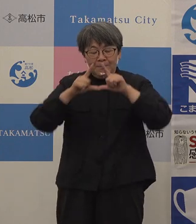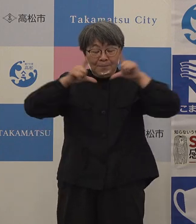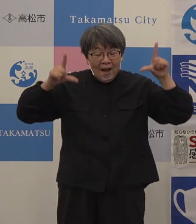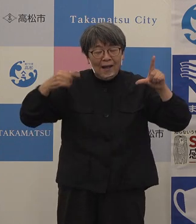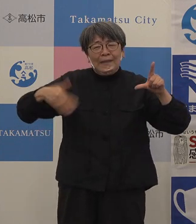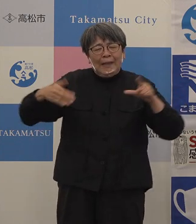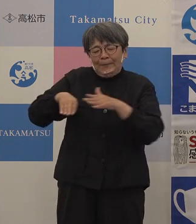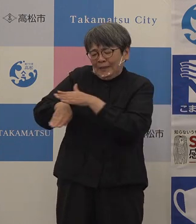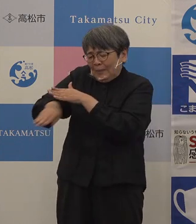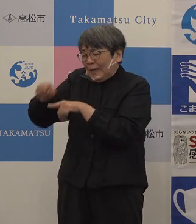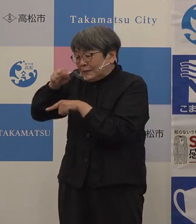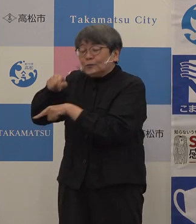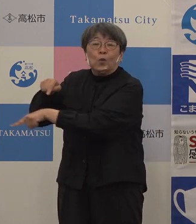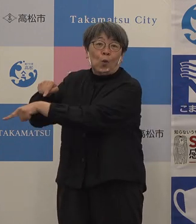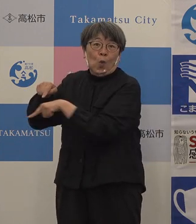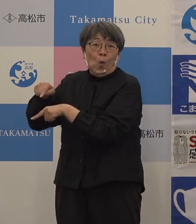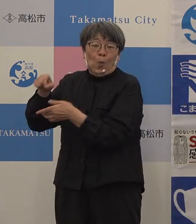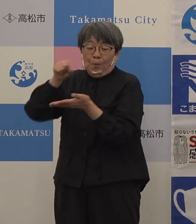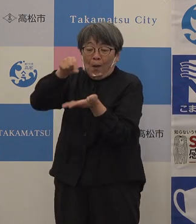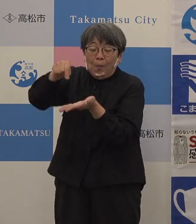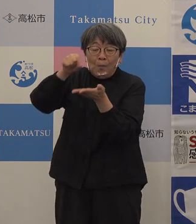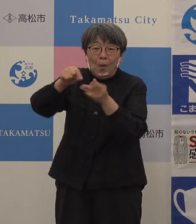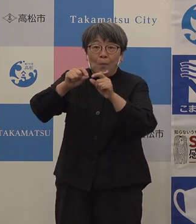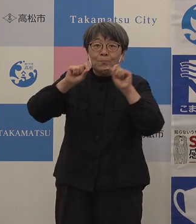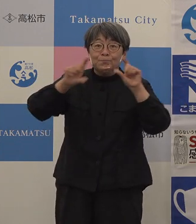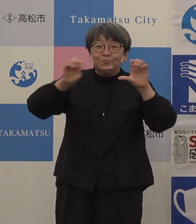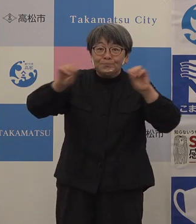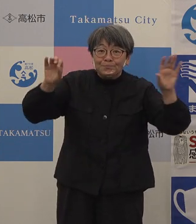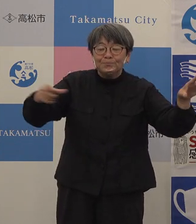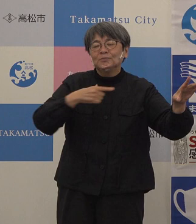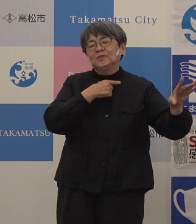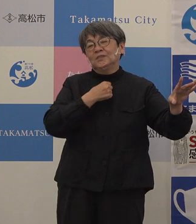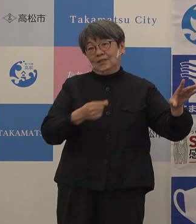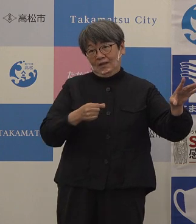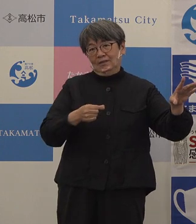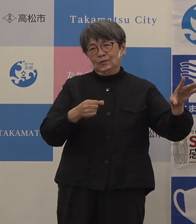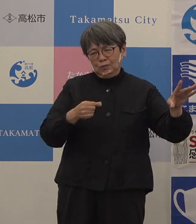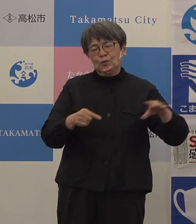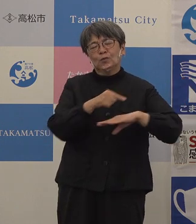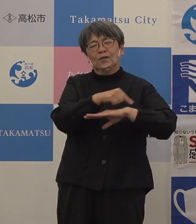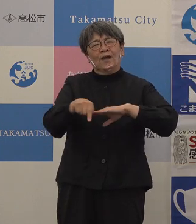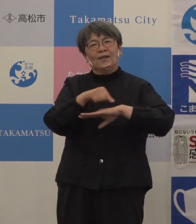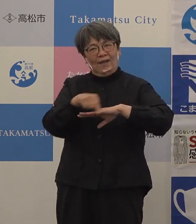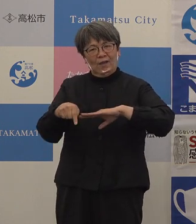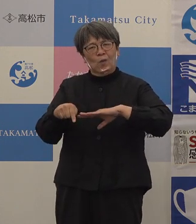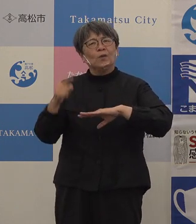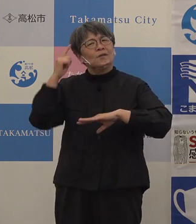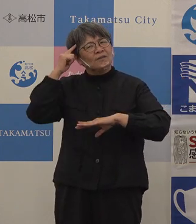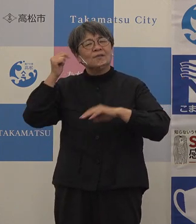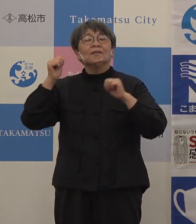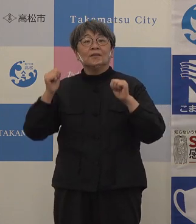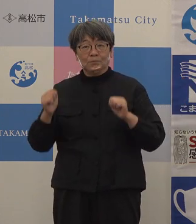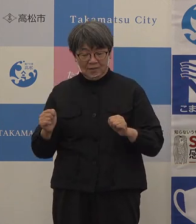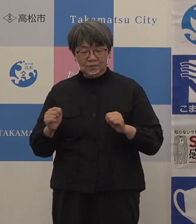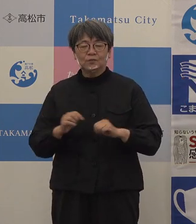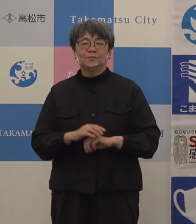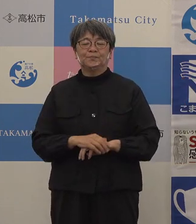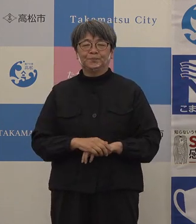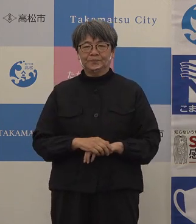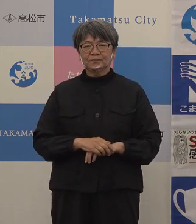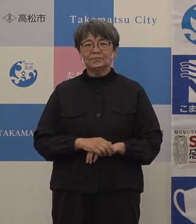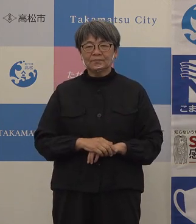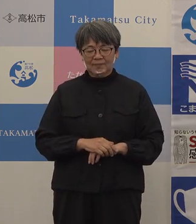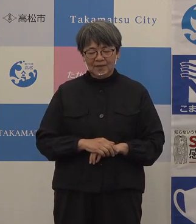掲げておりまして、会場となる島々以外のエリアにおいても作品展開やイベントを開催すること